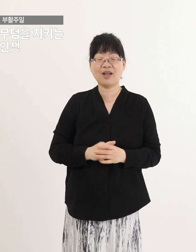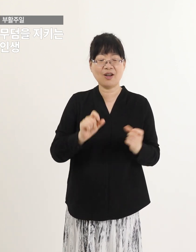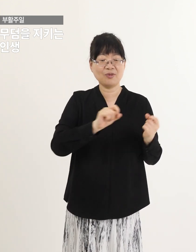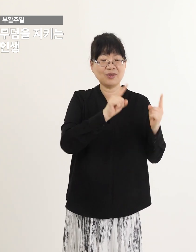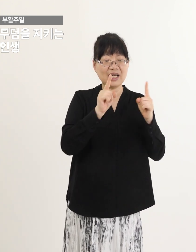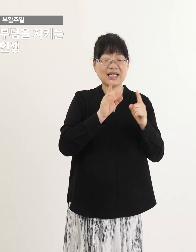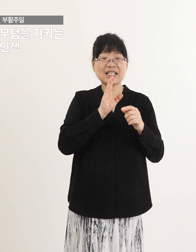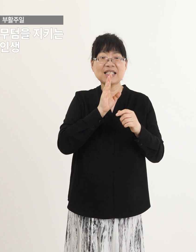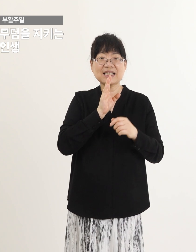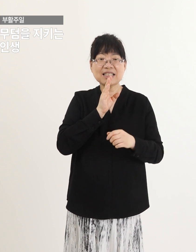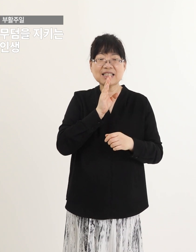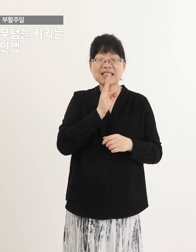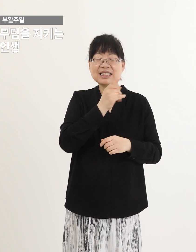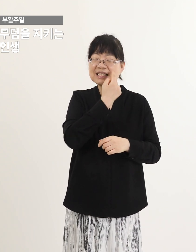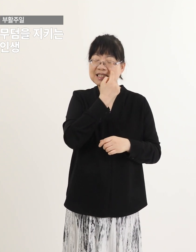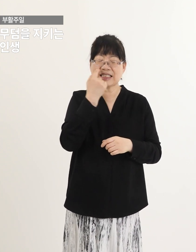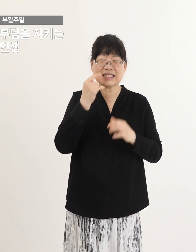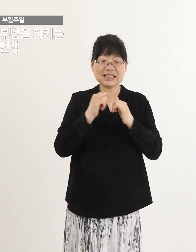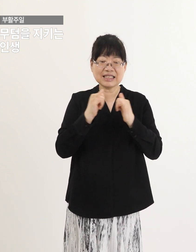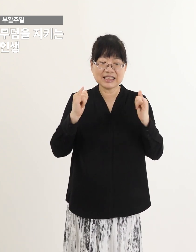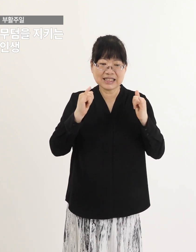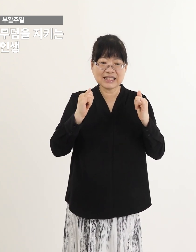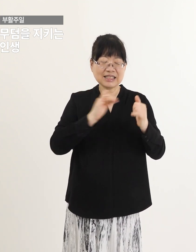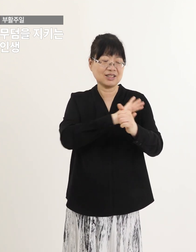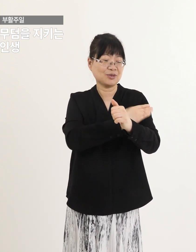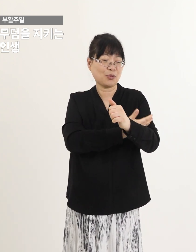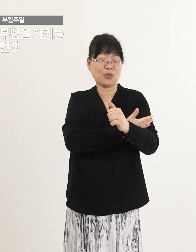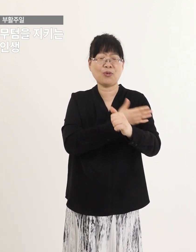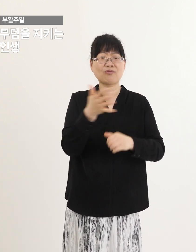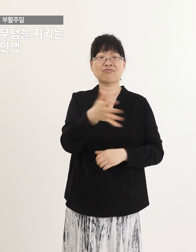부활의 증인이 될 만한 사람들이 아니에요.